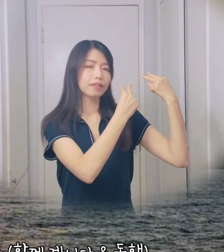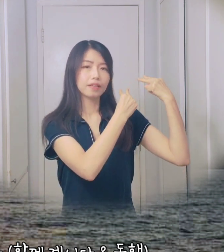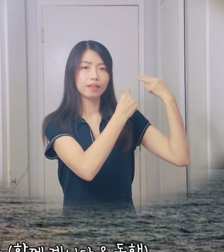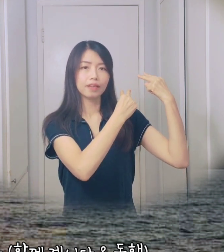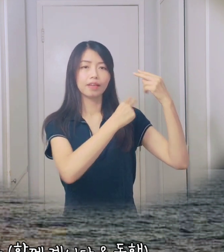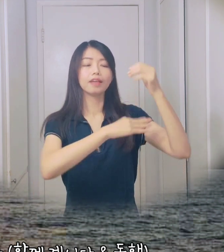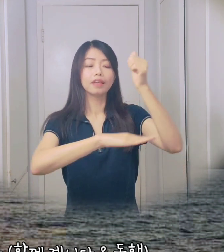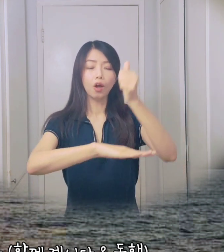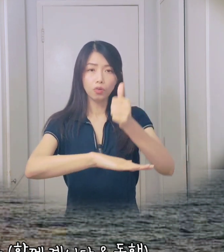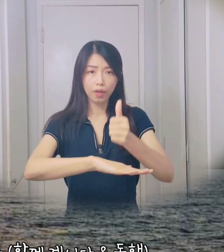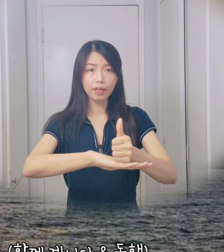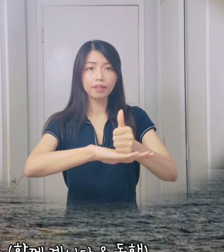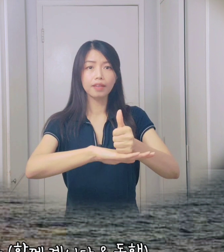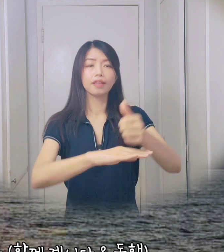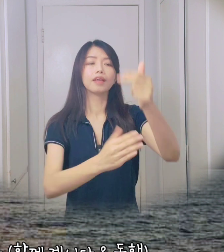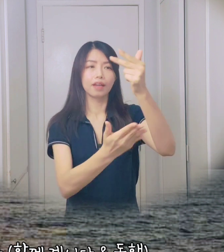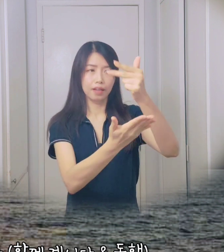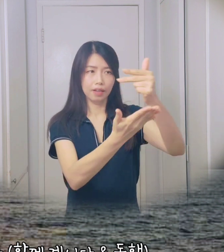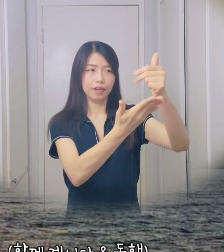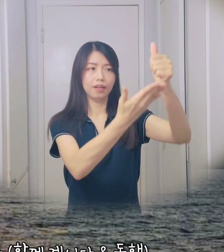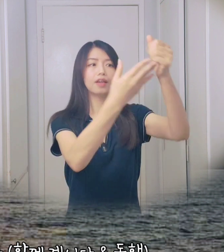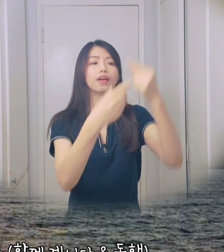돌아보니 결국엔